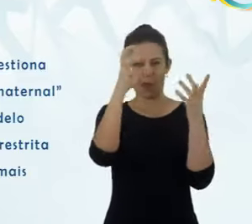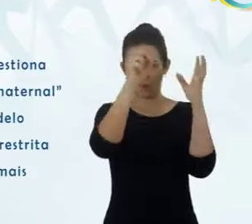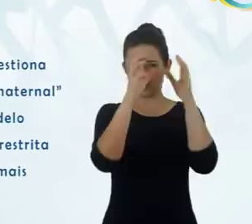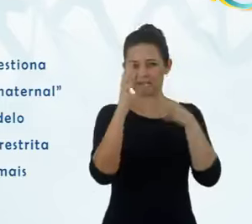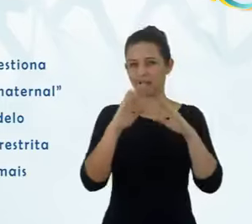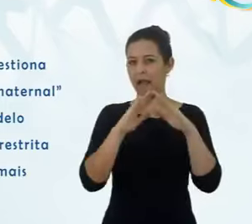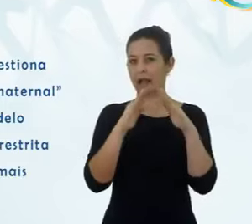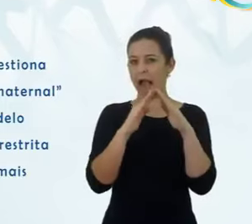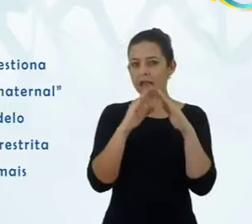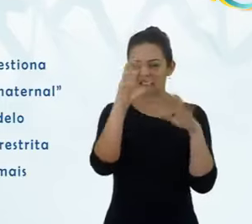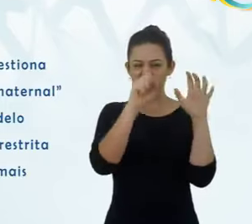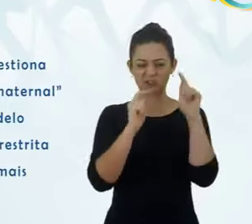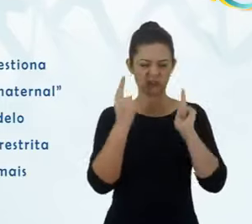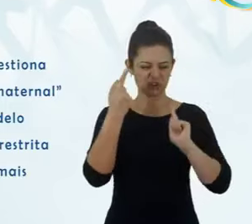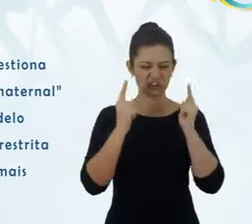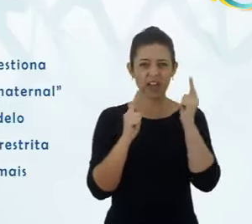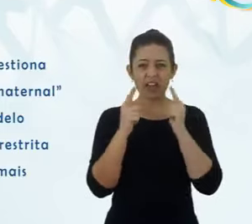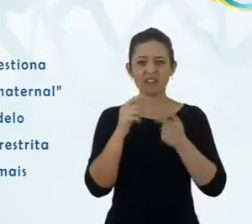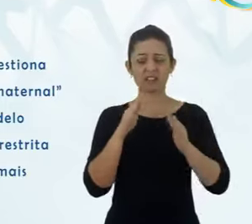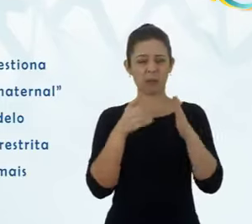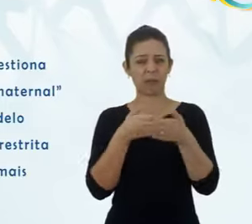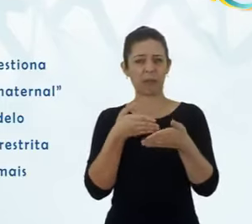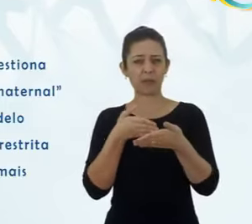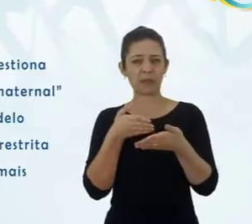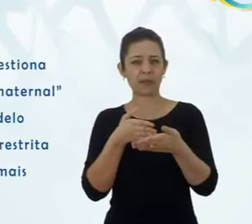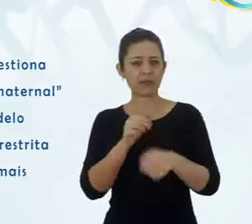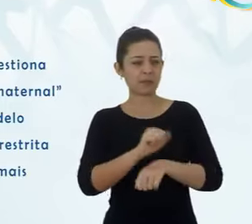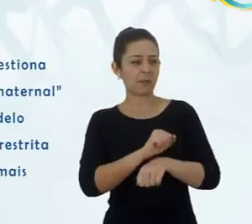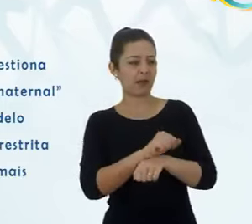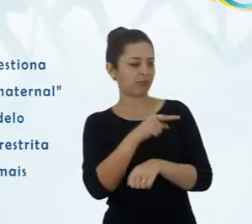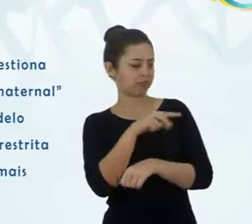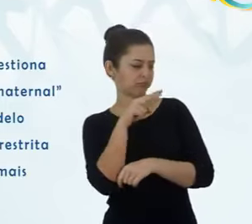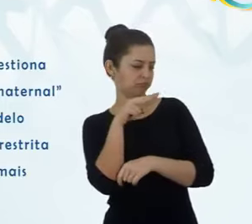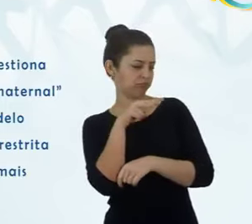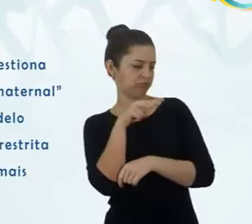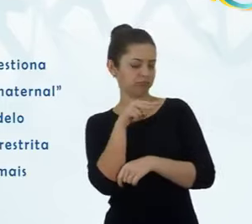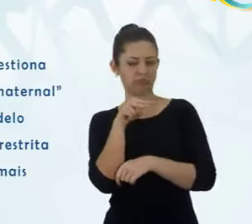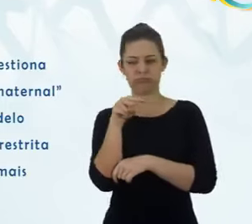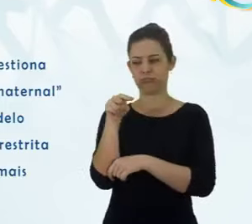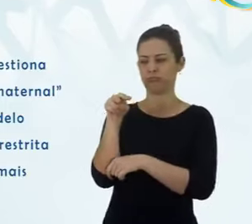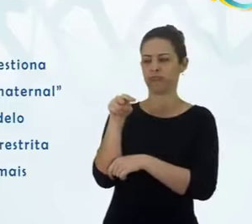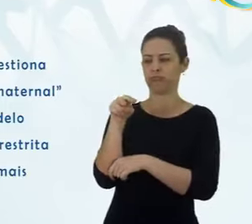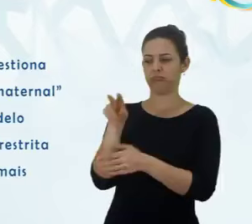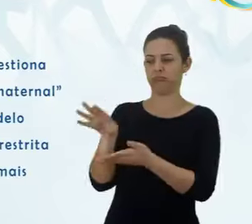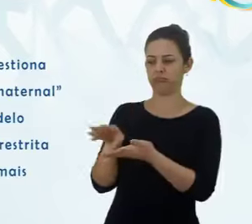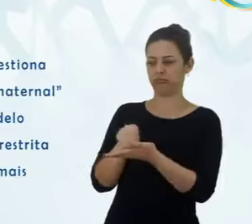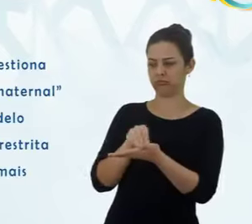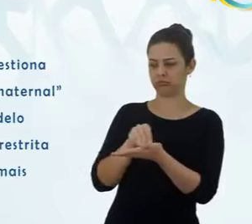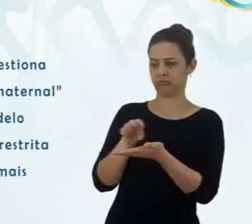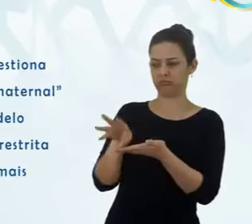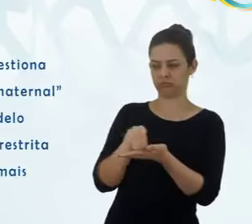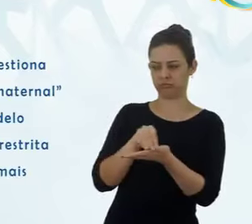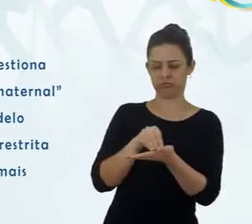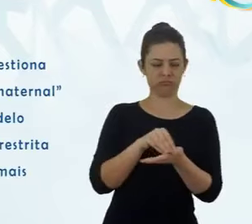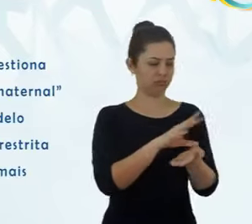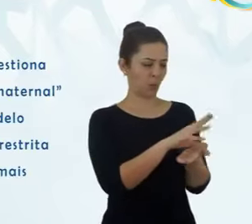que é aprendida dentro da própria casa. Fica à espera de um modelo, então ele fica olhando para ver o que o outro começou a fazer, daí ele começa a estar